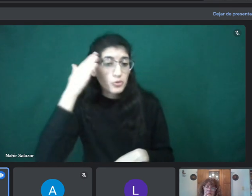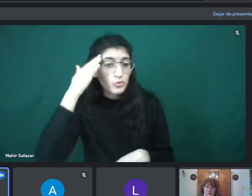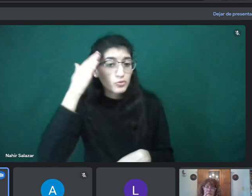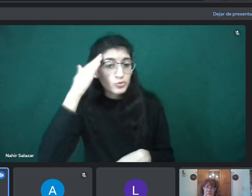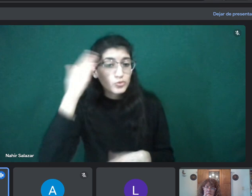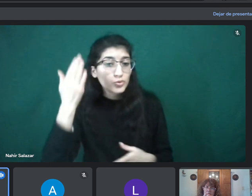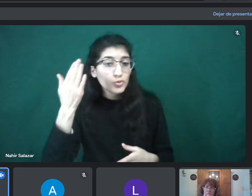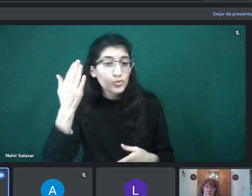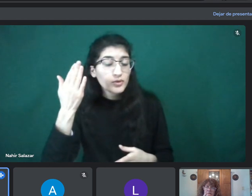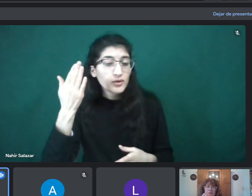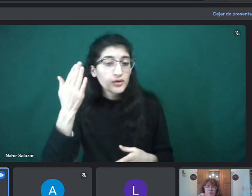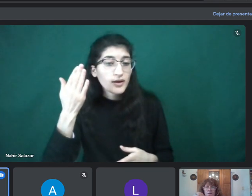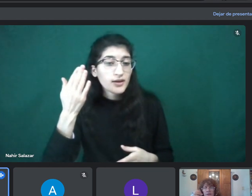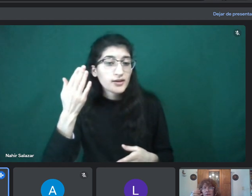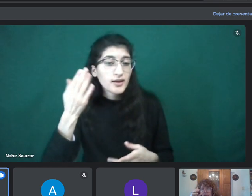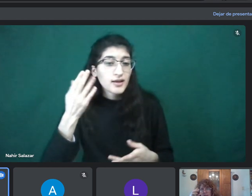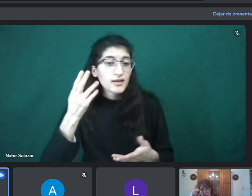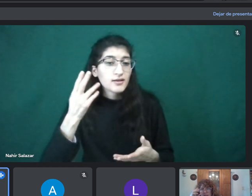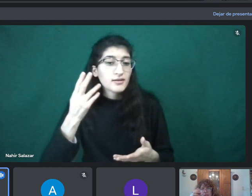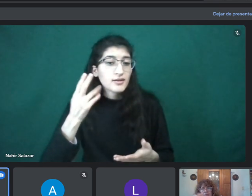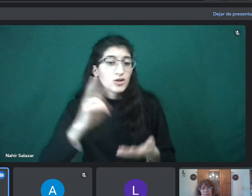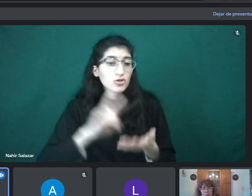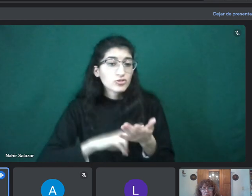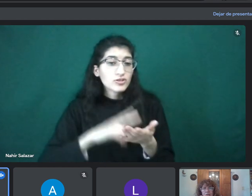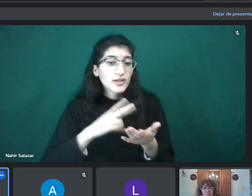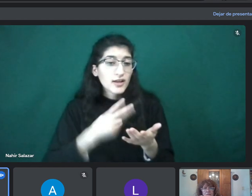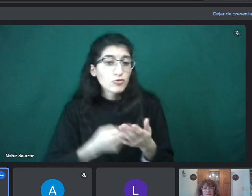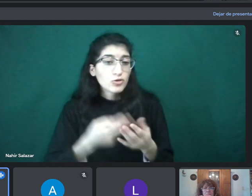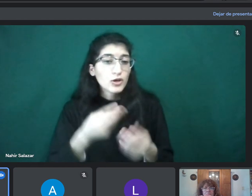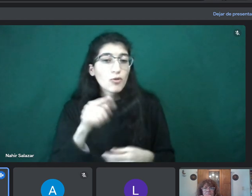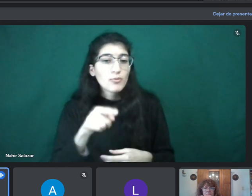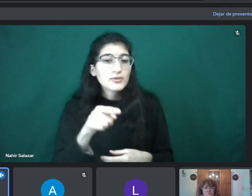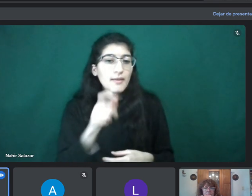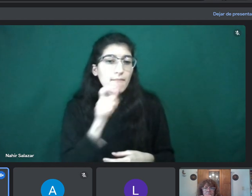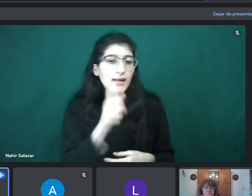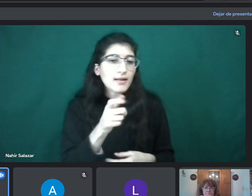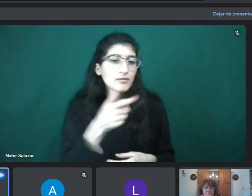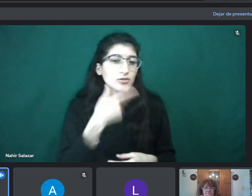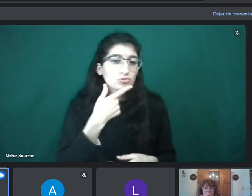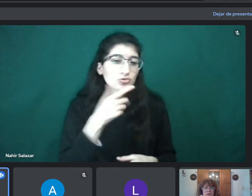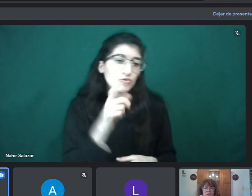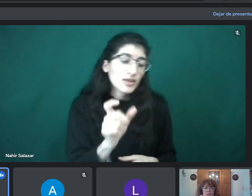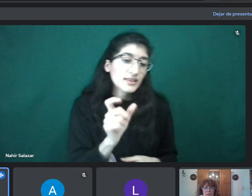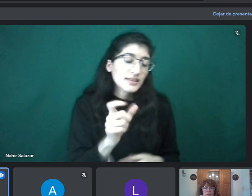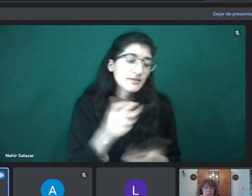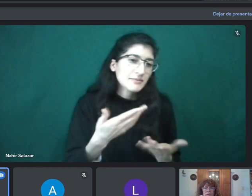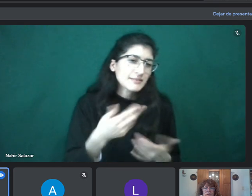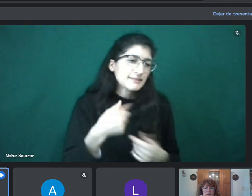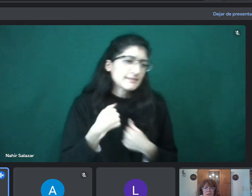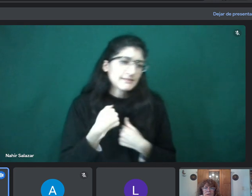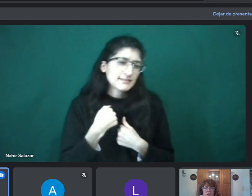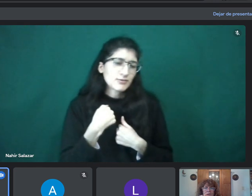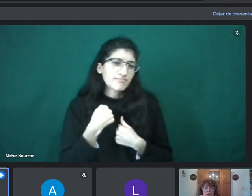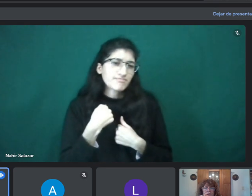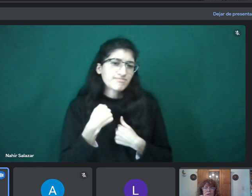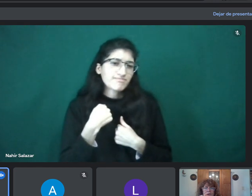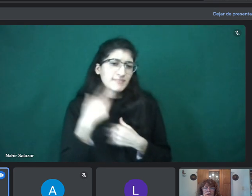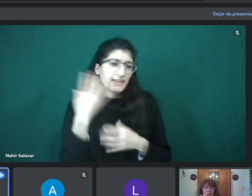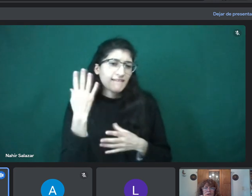Lo traduje también como otro sustantivo, ¿no? Lo que hice mal es no separar en corchetes cada uno de